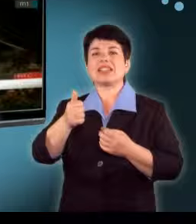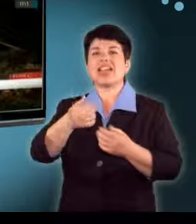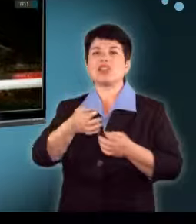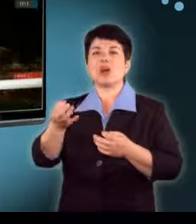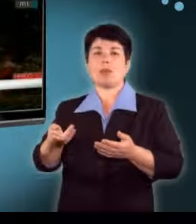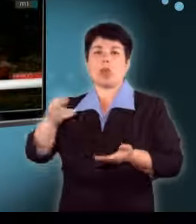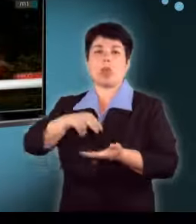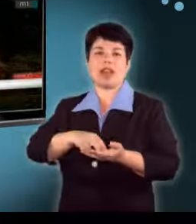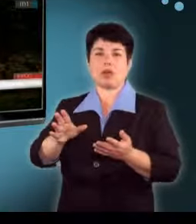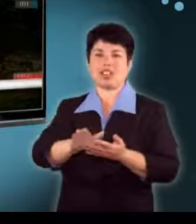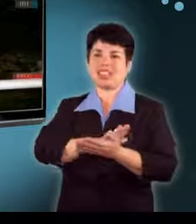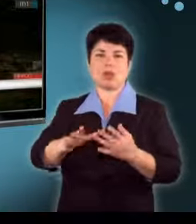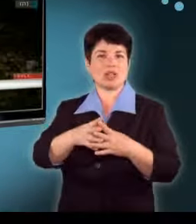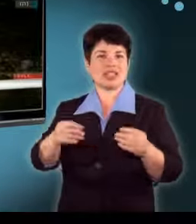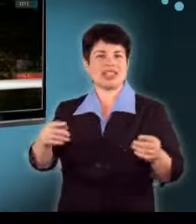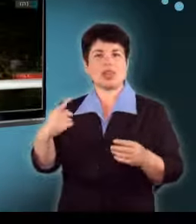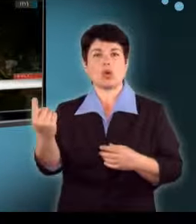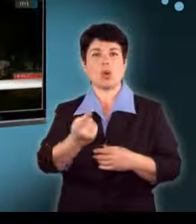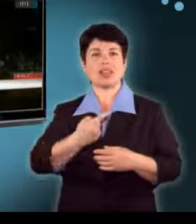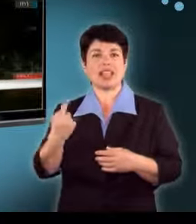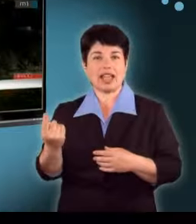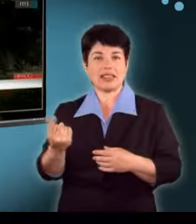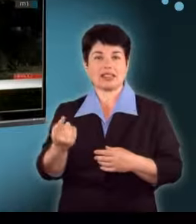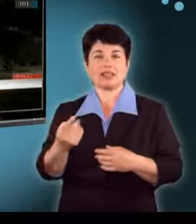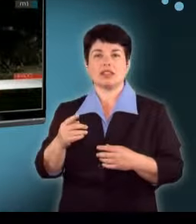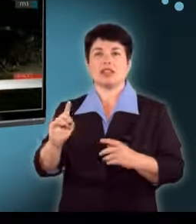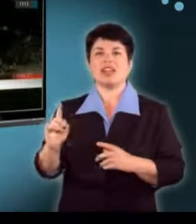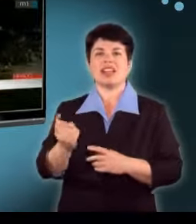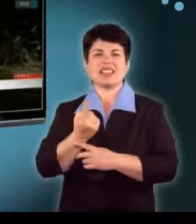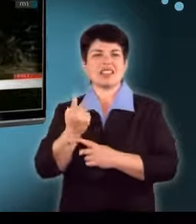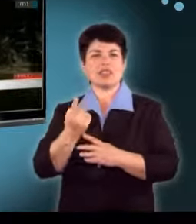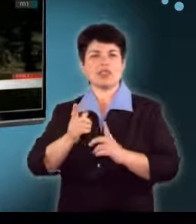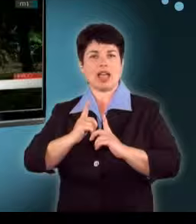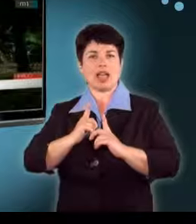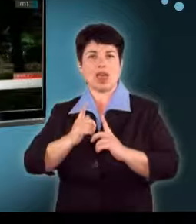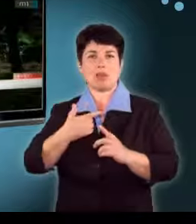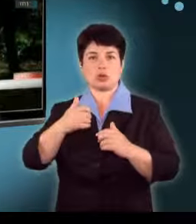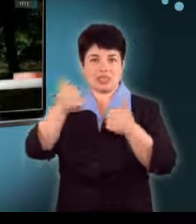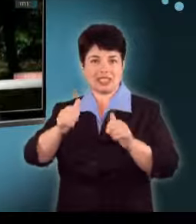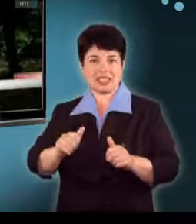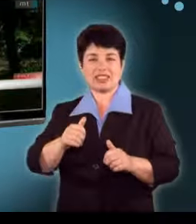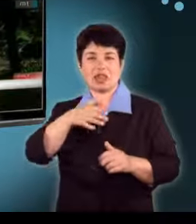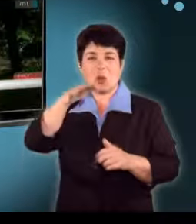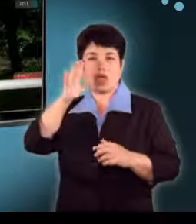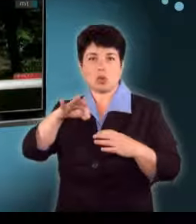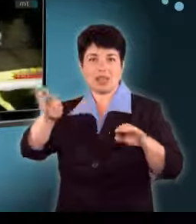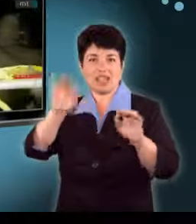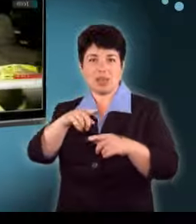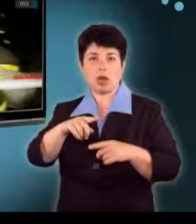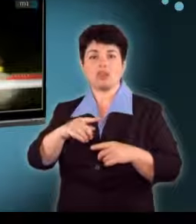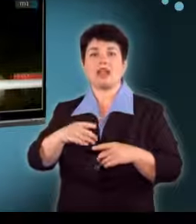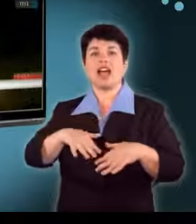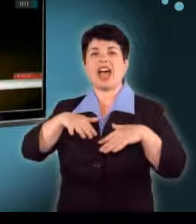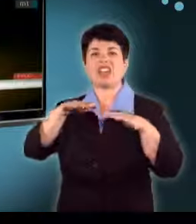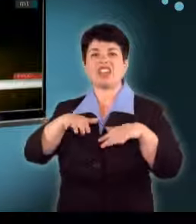miatt. Rendkívüli állapotot hirdettek ki Milánó, Bergamo, Como és Lecco környékén az árvízveszély miatt. A